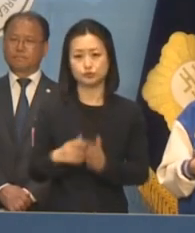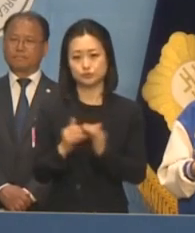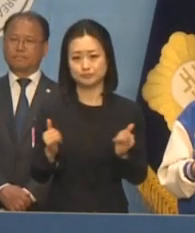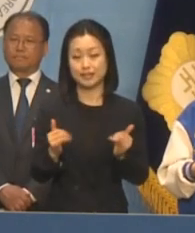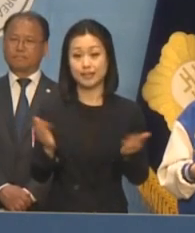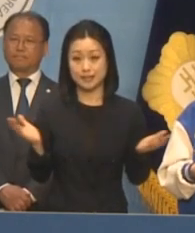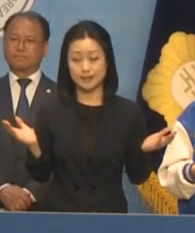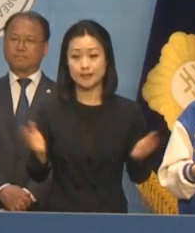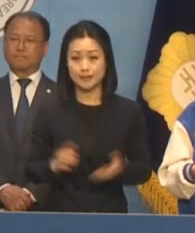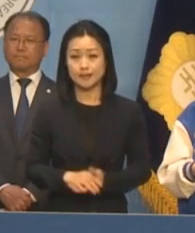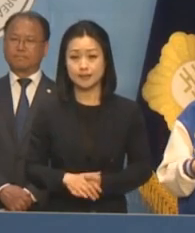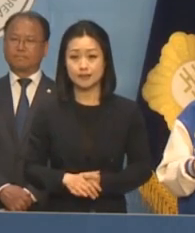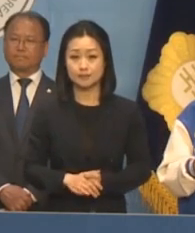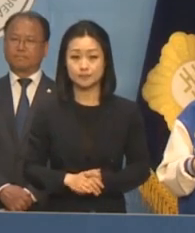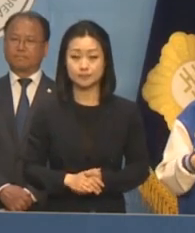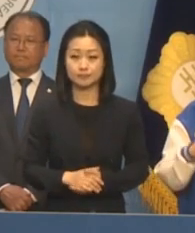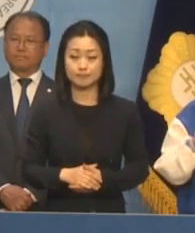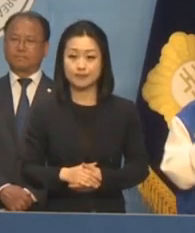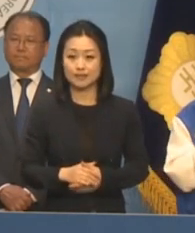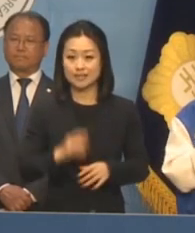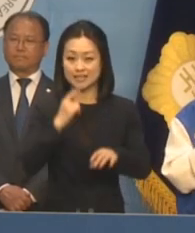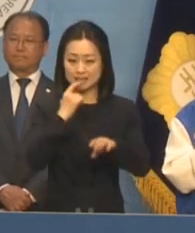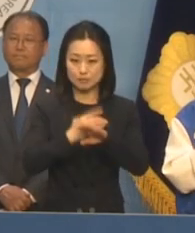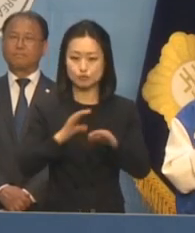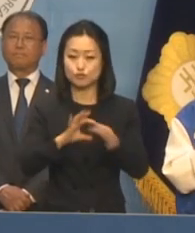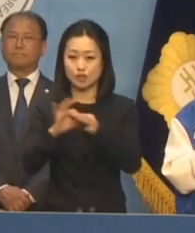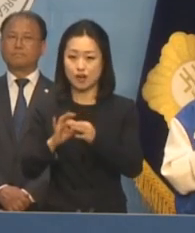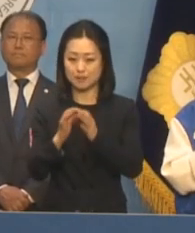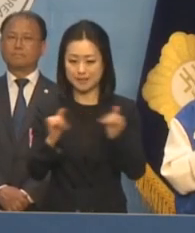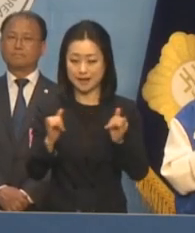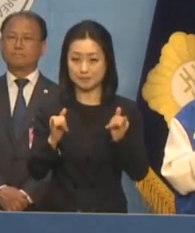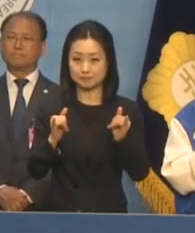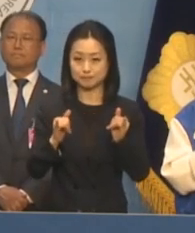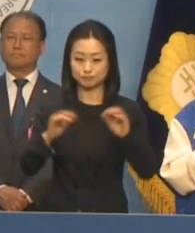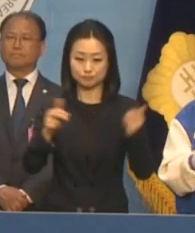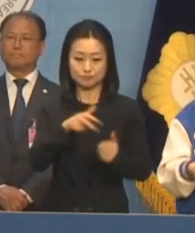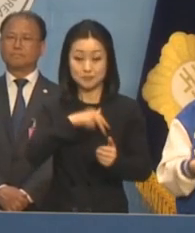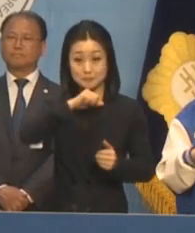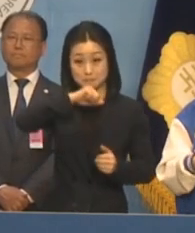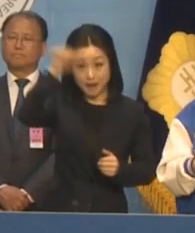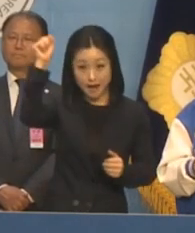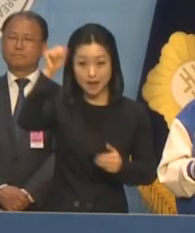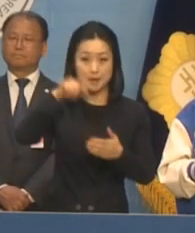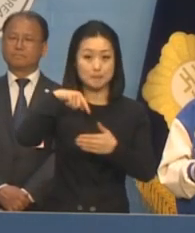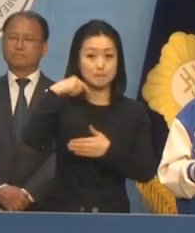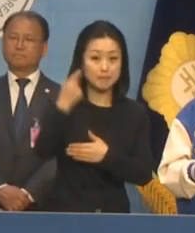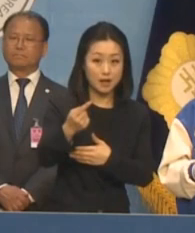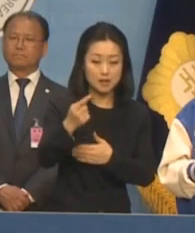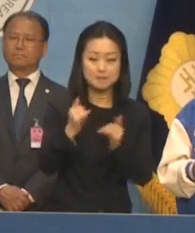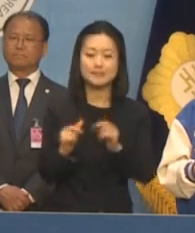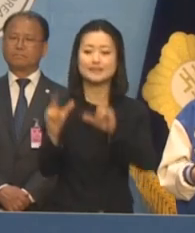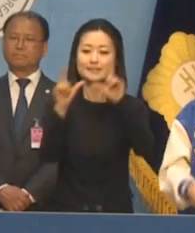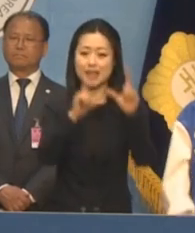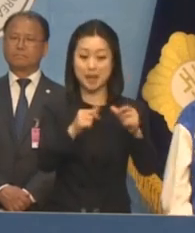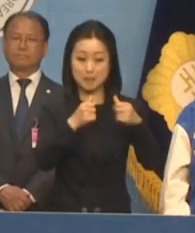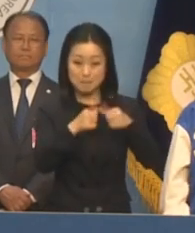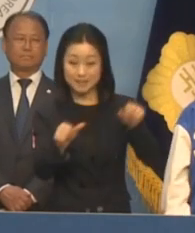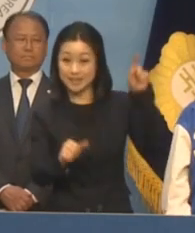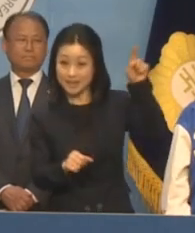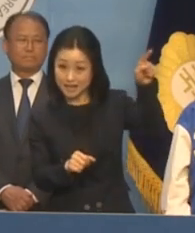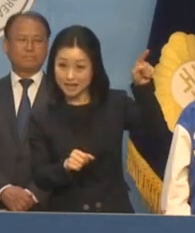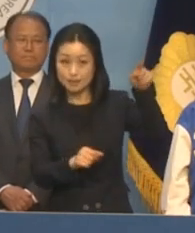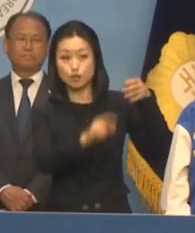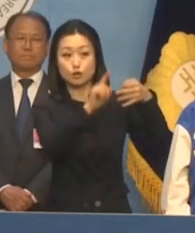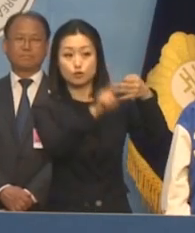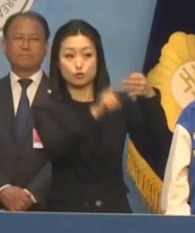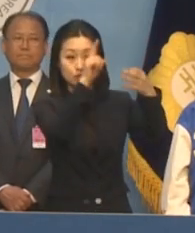민주화 후보들은 누구보다 잘 싸우는 사람들입니다 이들이 국회의원이 돼서 민생을 파탄내고 있는 비정한